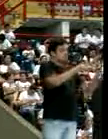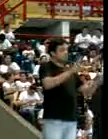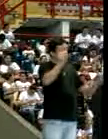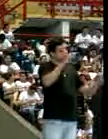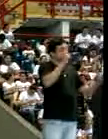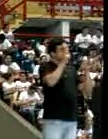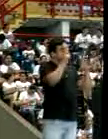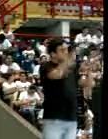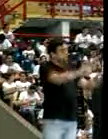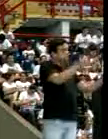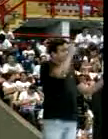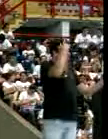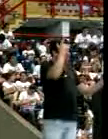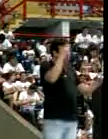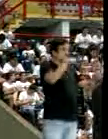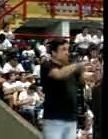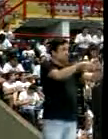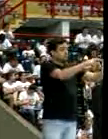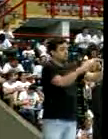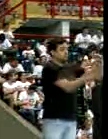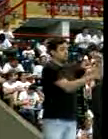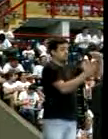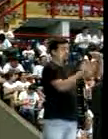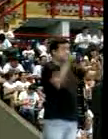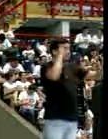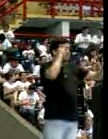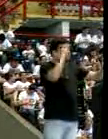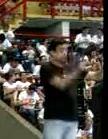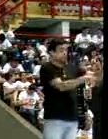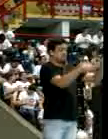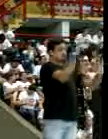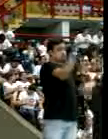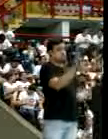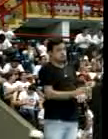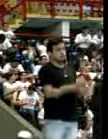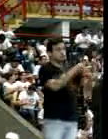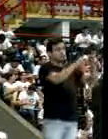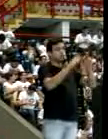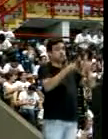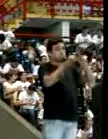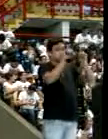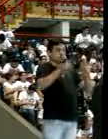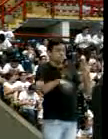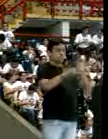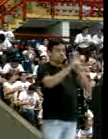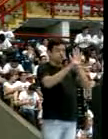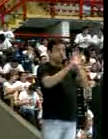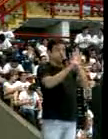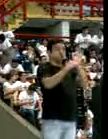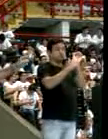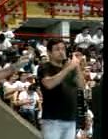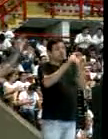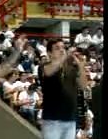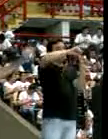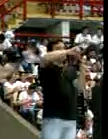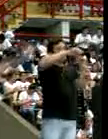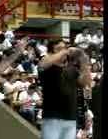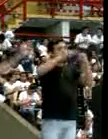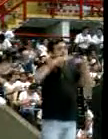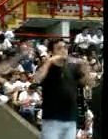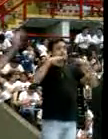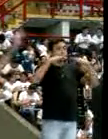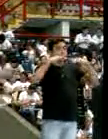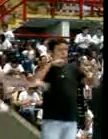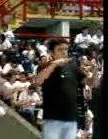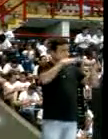os interesses dos grandes empresários agrícolas do Brasil. Eles mudaram o código, prejudicando o